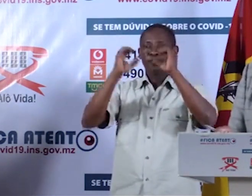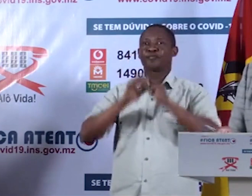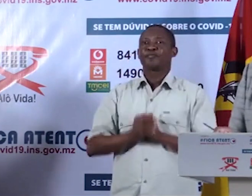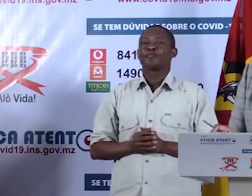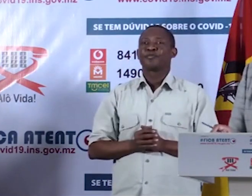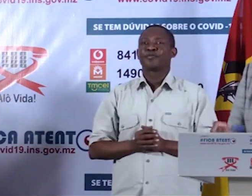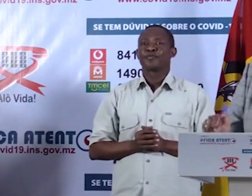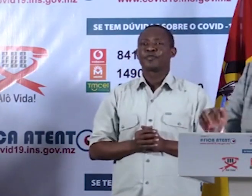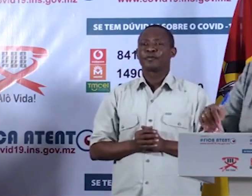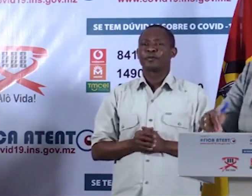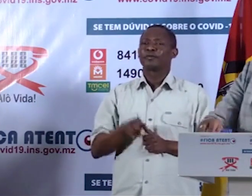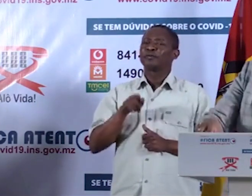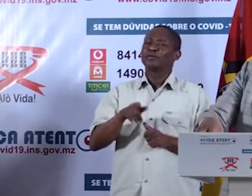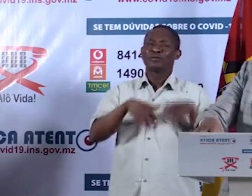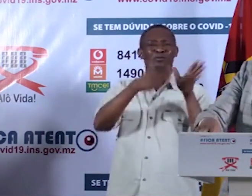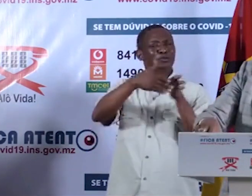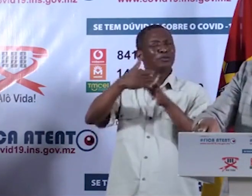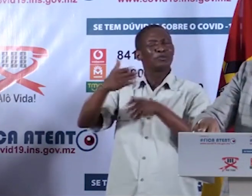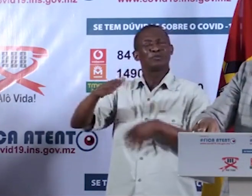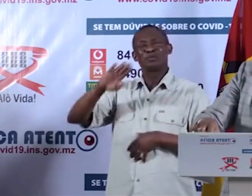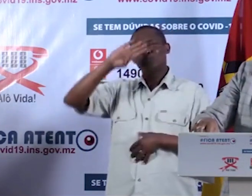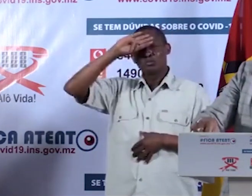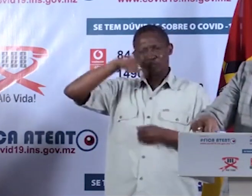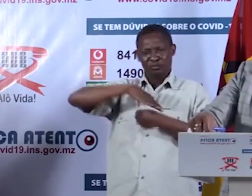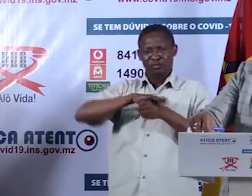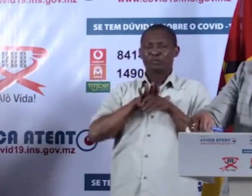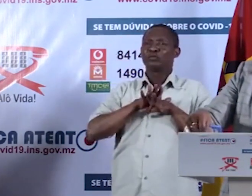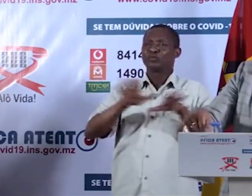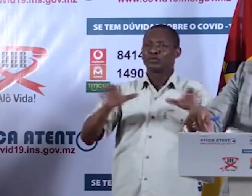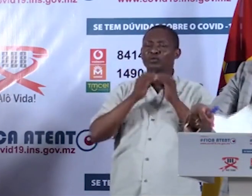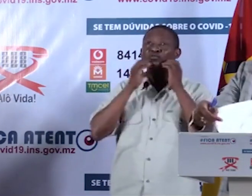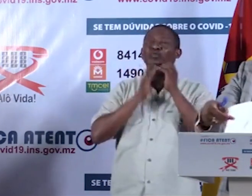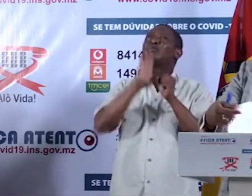A distribuição de casos positivos por província neste momento